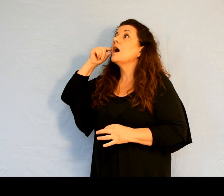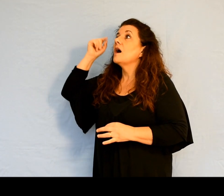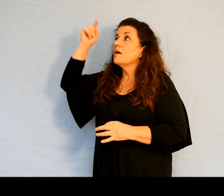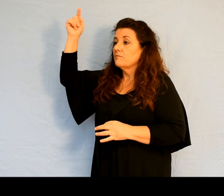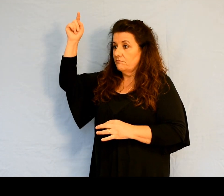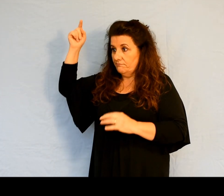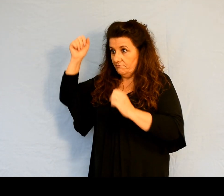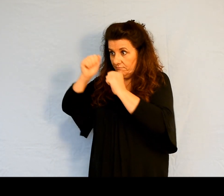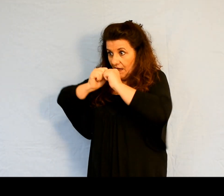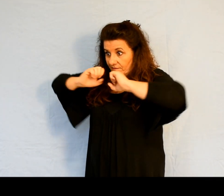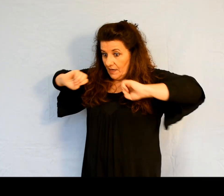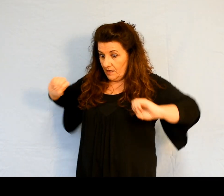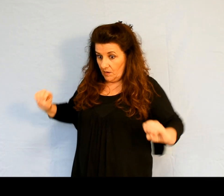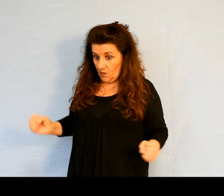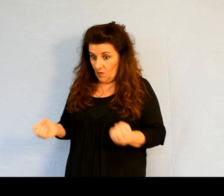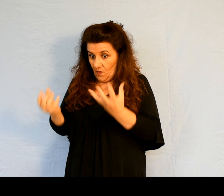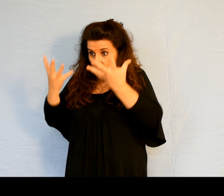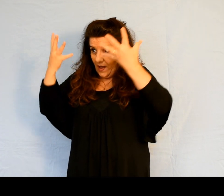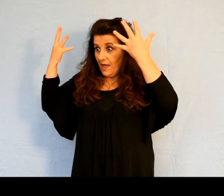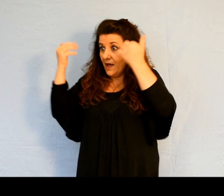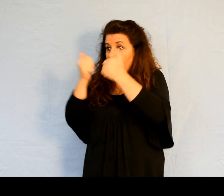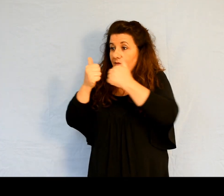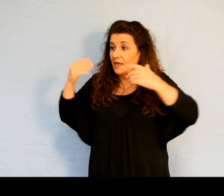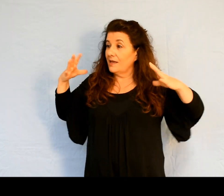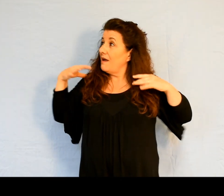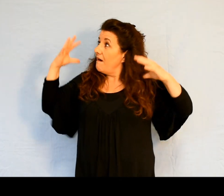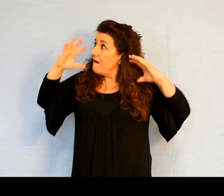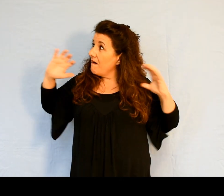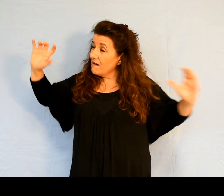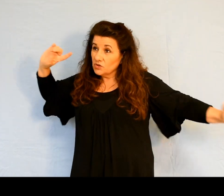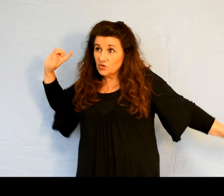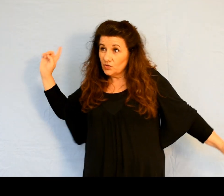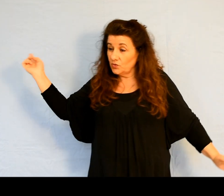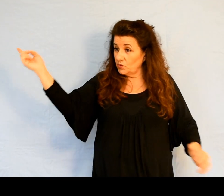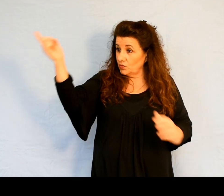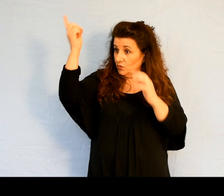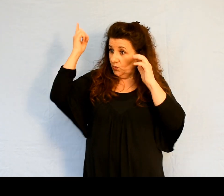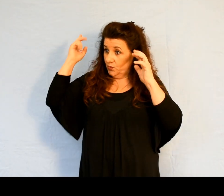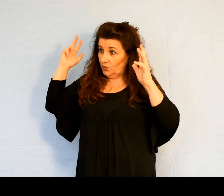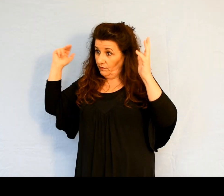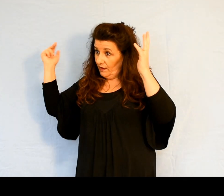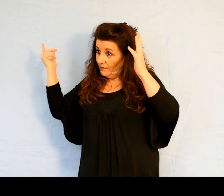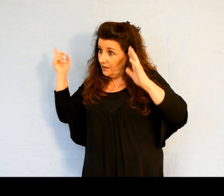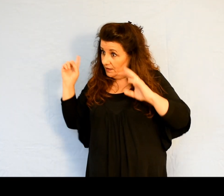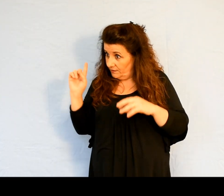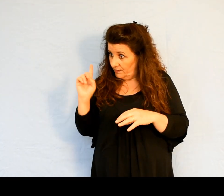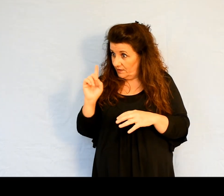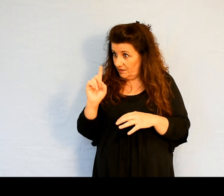et tous les anges avec lui, alors il siégera sur son trône de gloire.